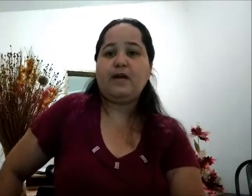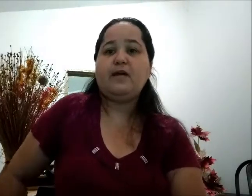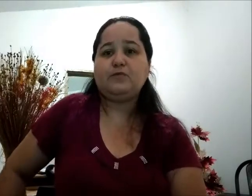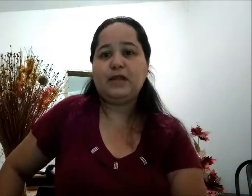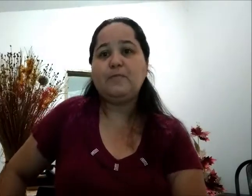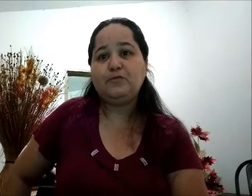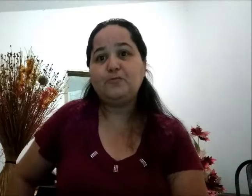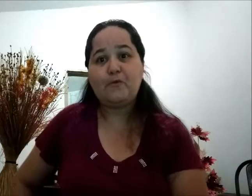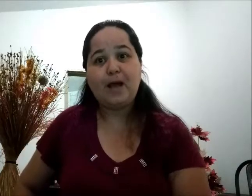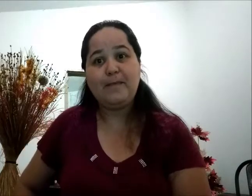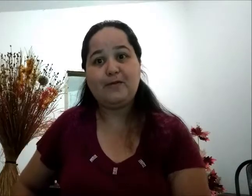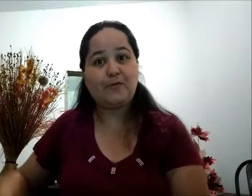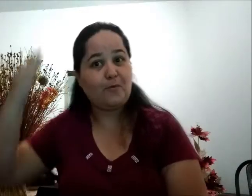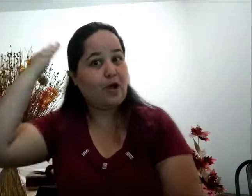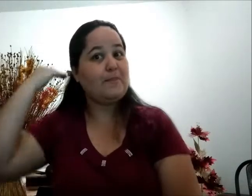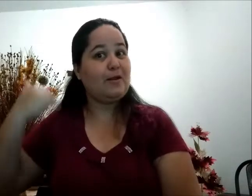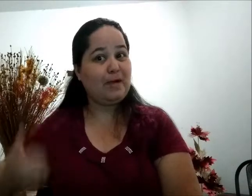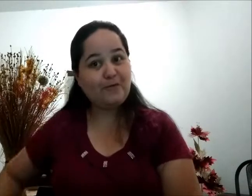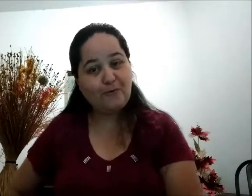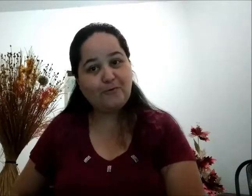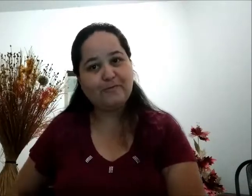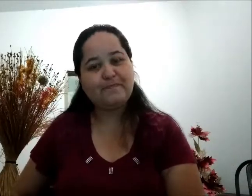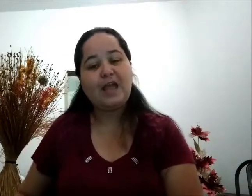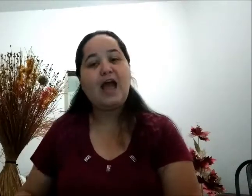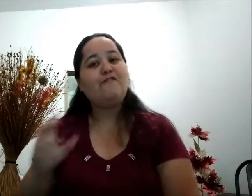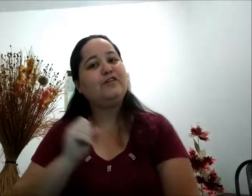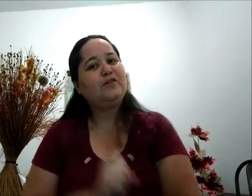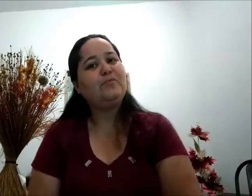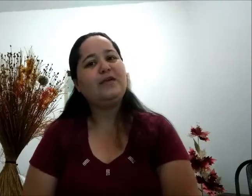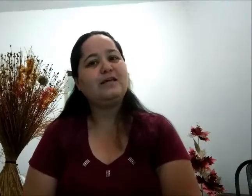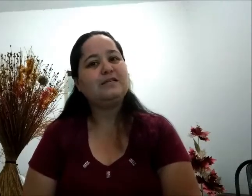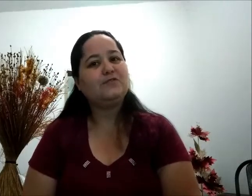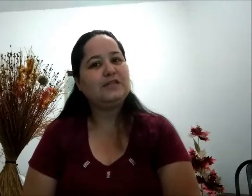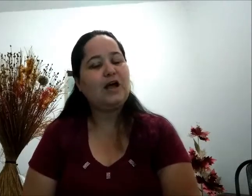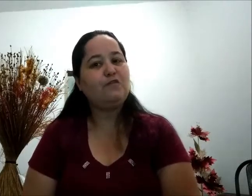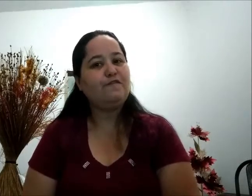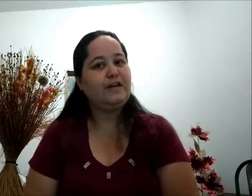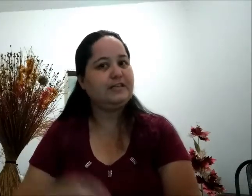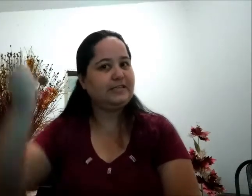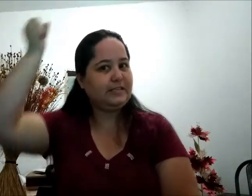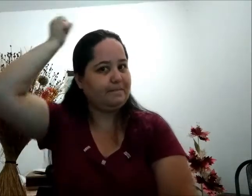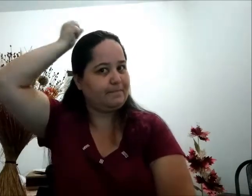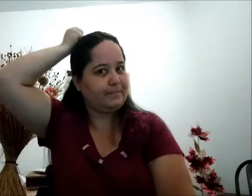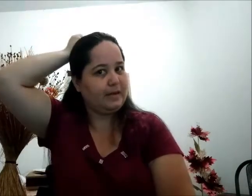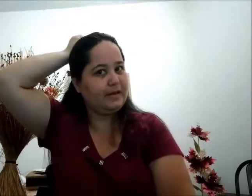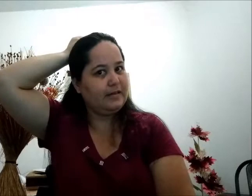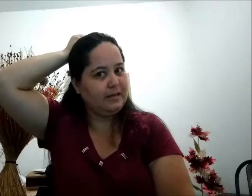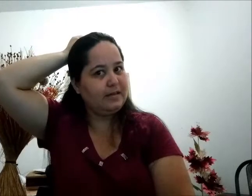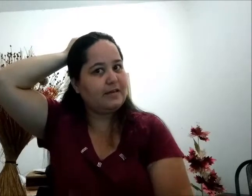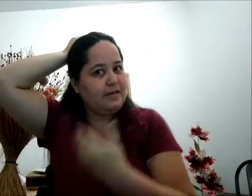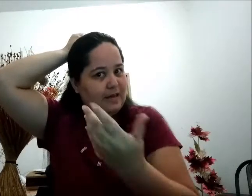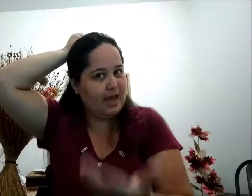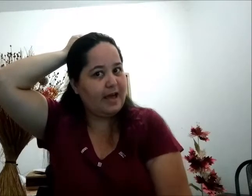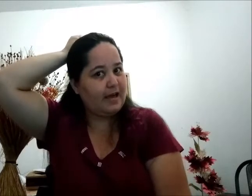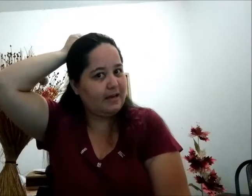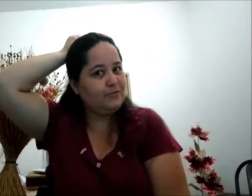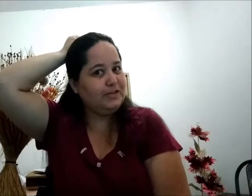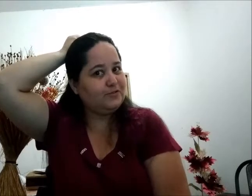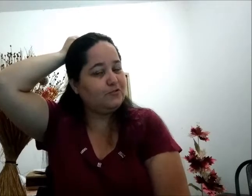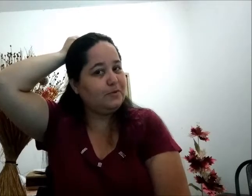o tamanho do meu cabelo, porque o meu cabelo é bem longo. Ela falou, então por que seu sinal não fica assim? Aqui, que é o início do meu